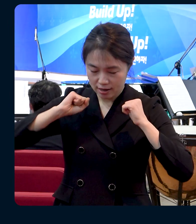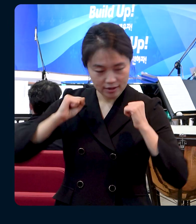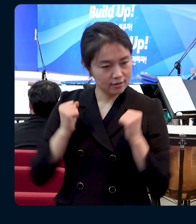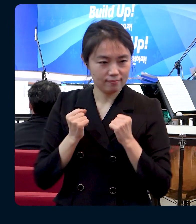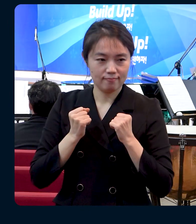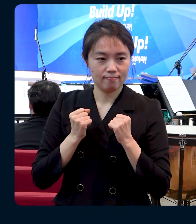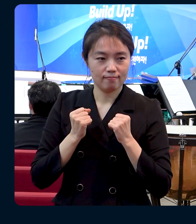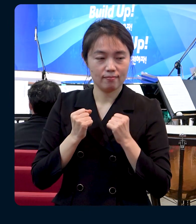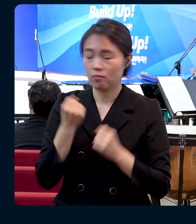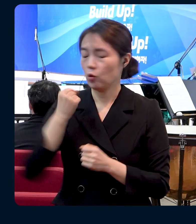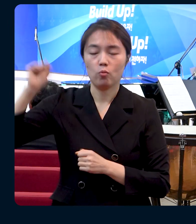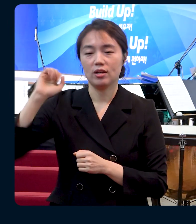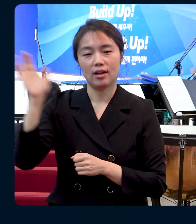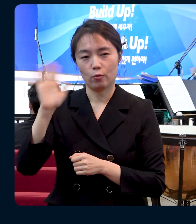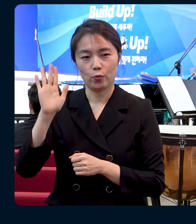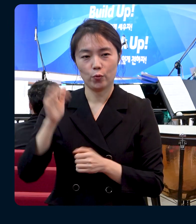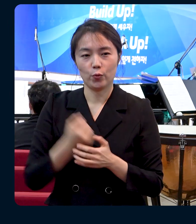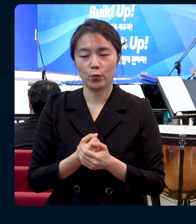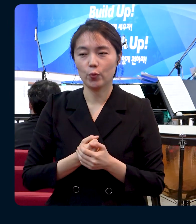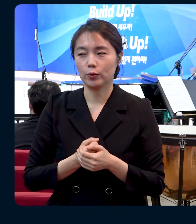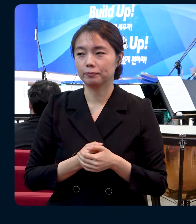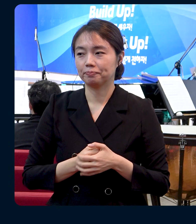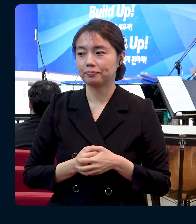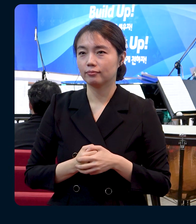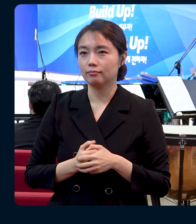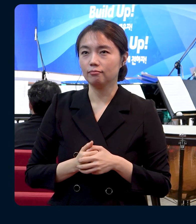거예요. 거부하지 않고.